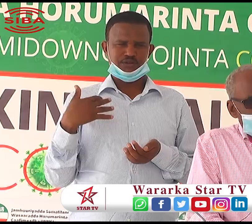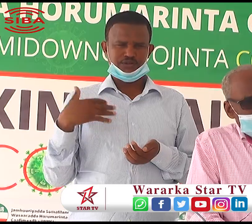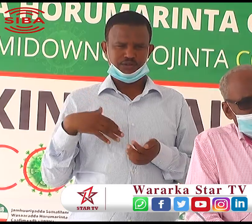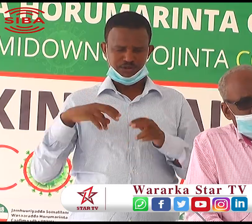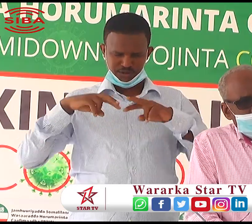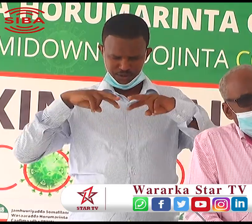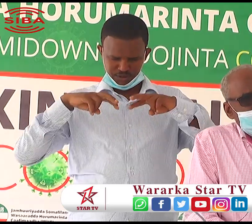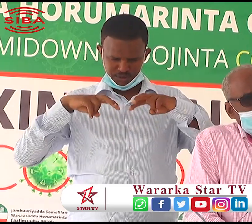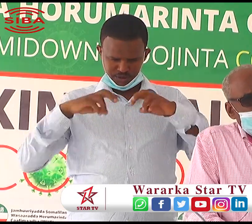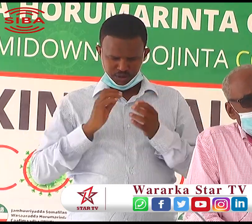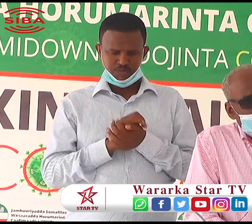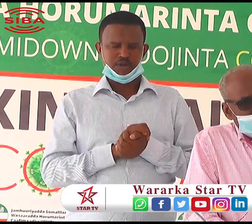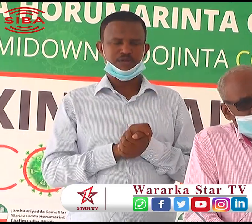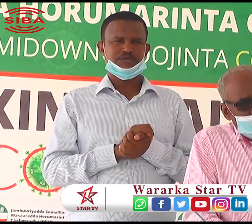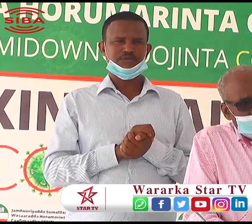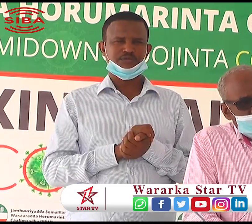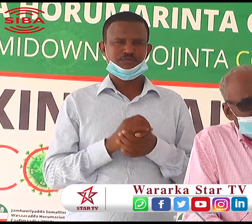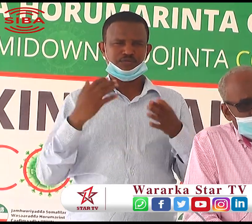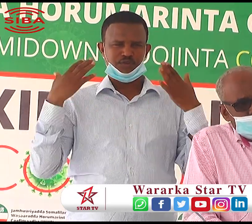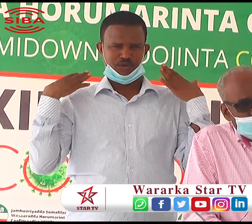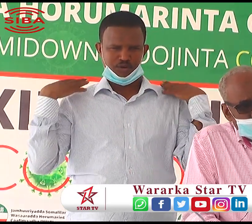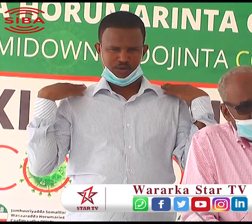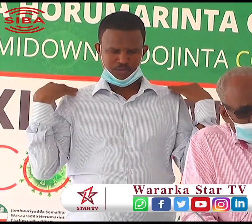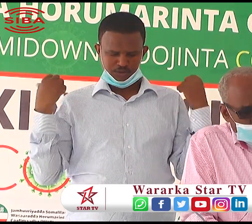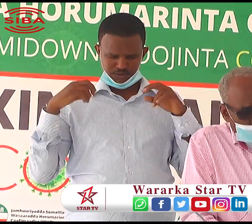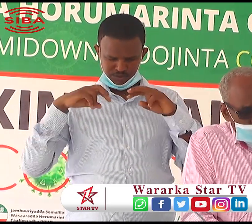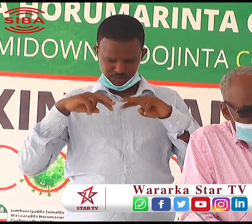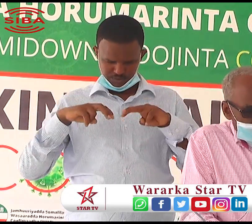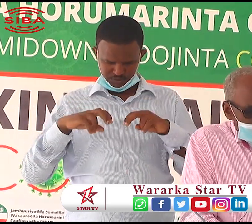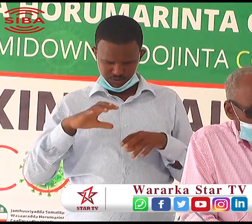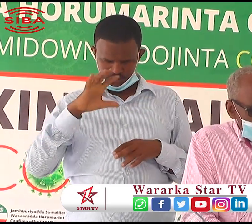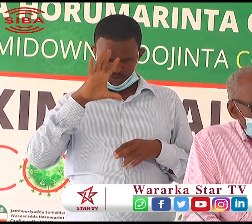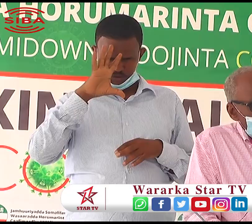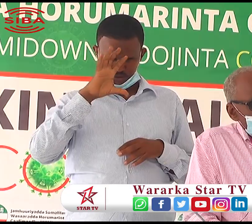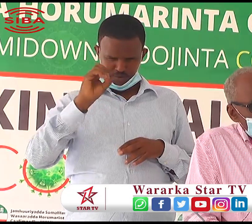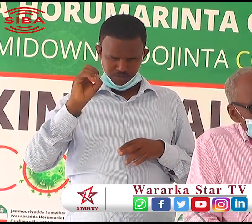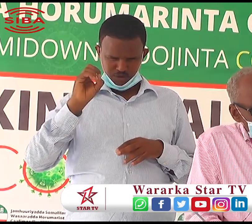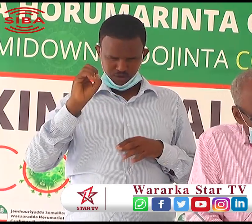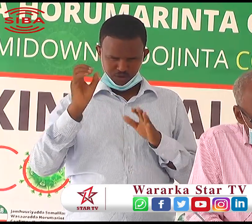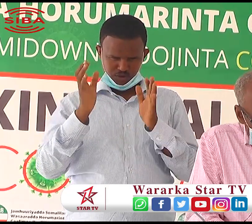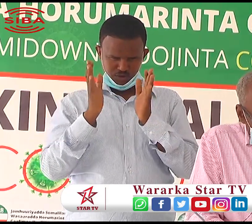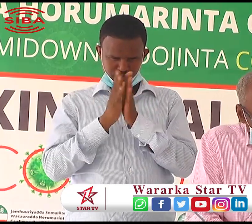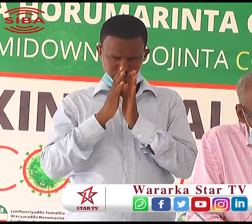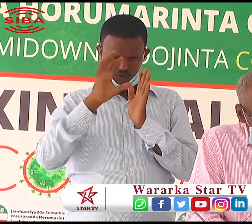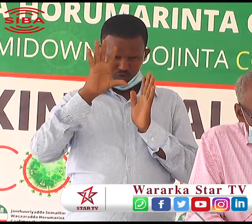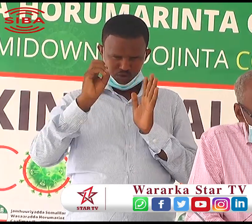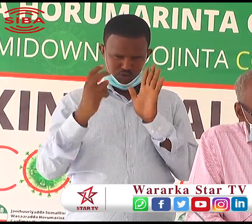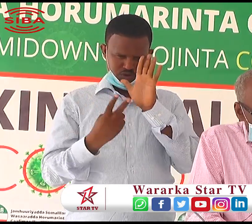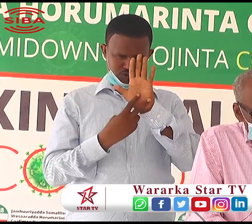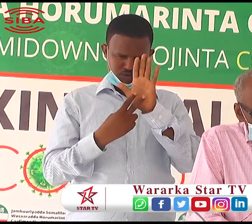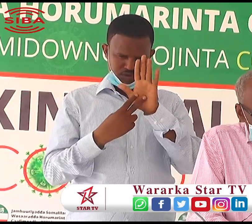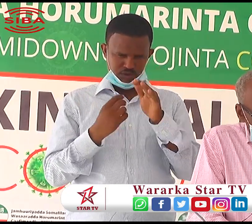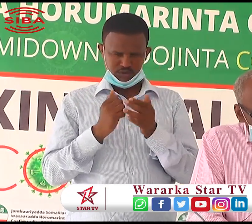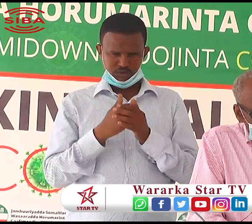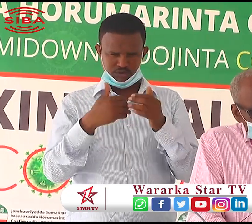oo ilaa hadda ay positive noqdeen tirada guud ee 500 iyo 70 kahi